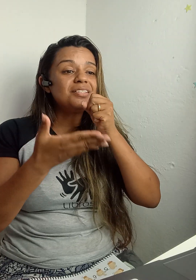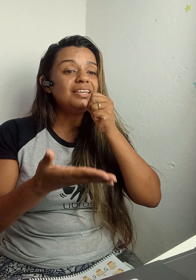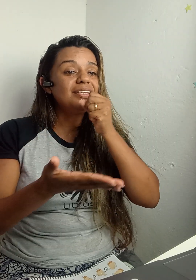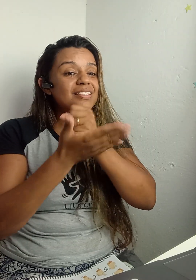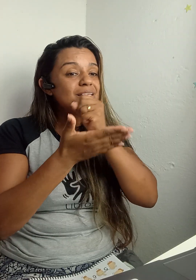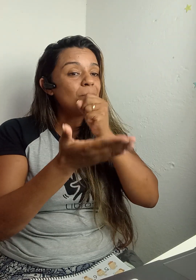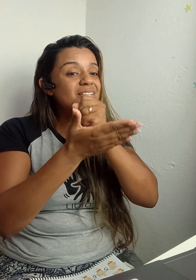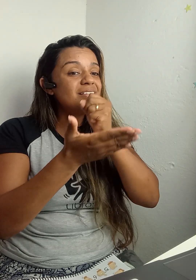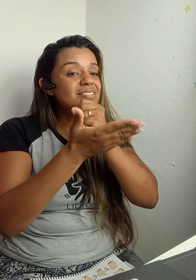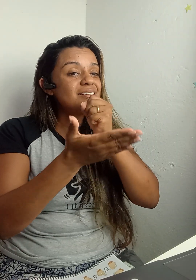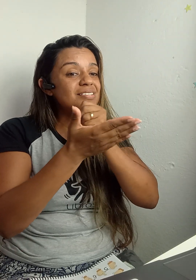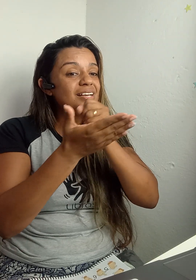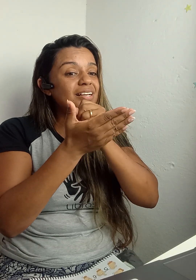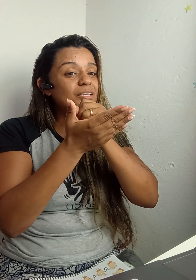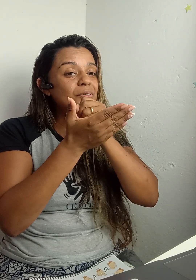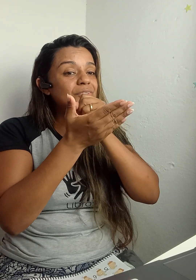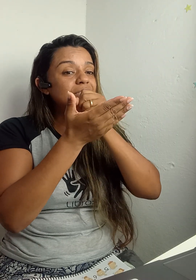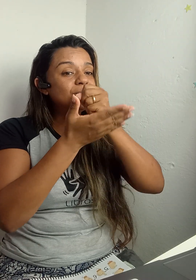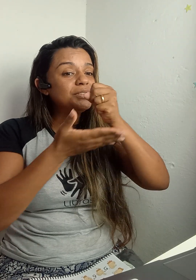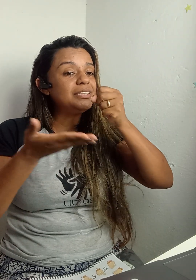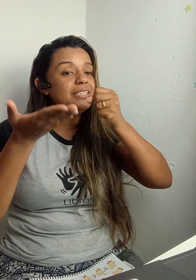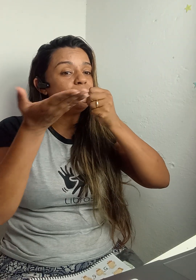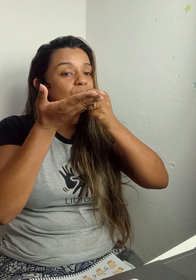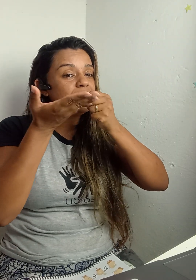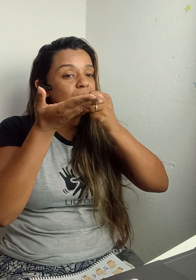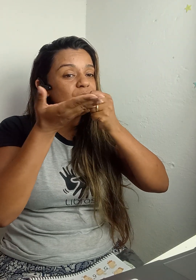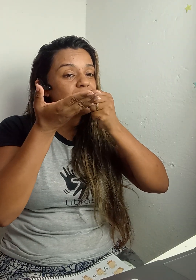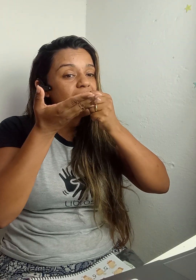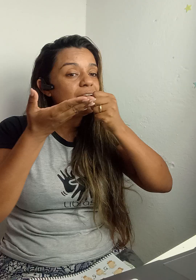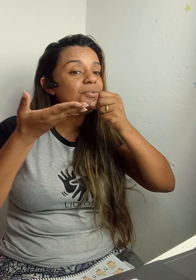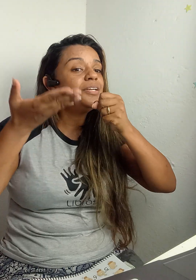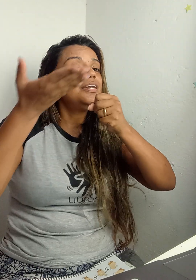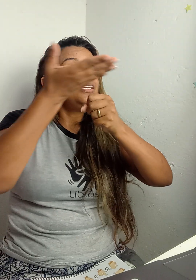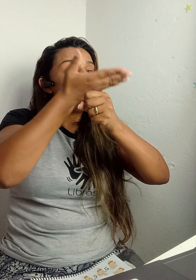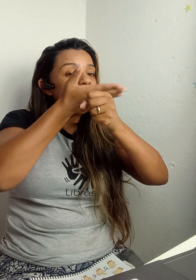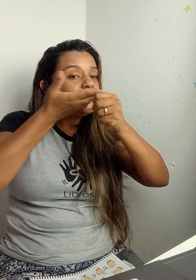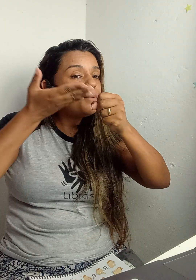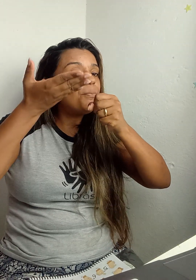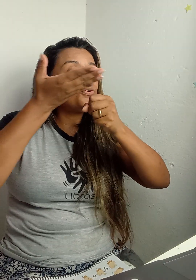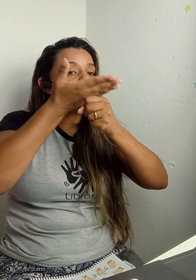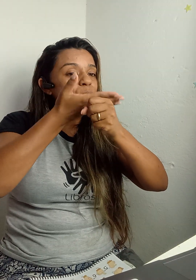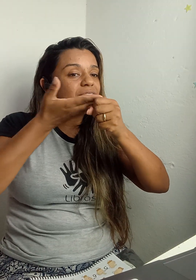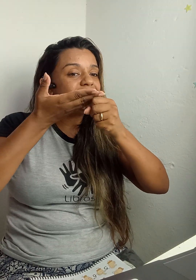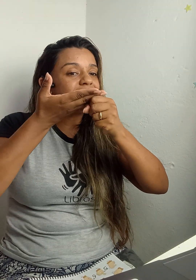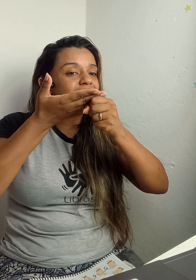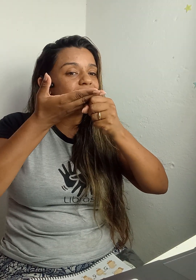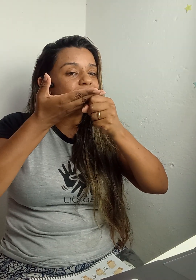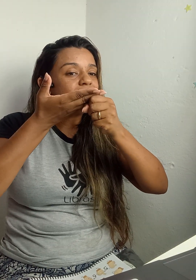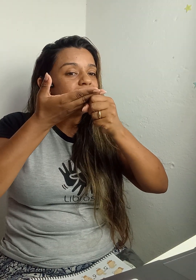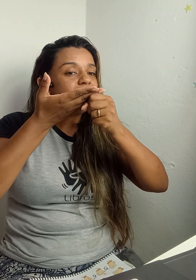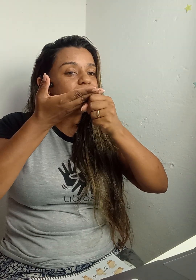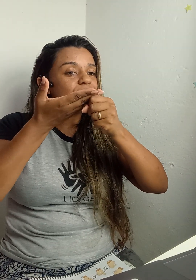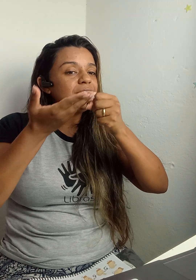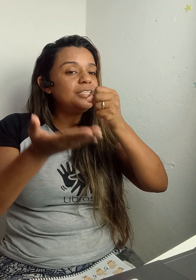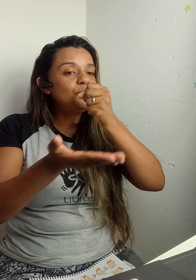tem que ter essa base alicerçada para você conseguir ir para o intermediário e depois para o avançado. Se você não